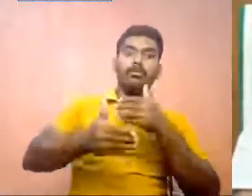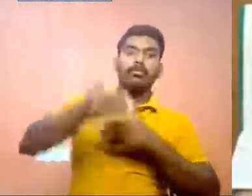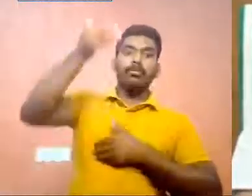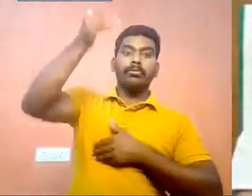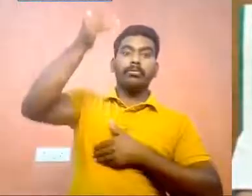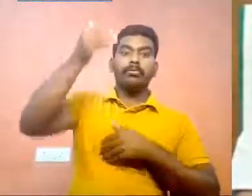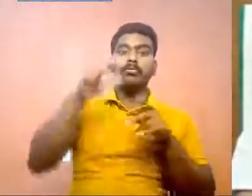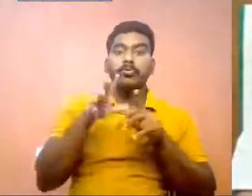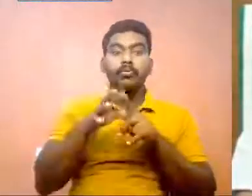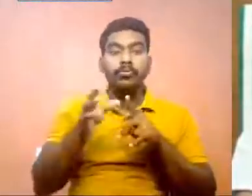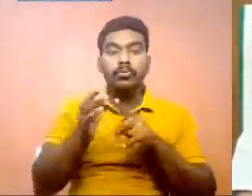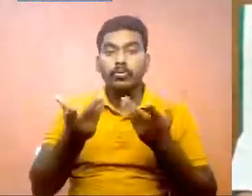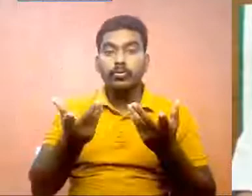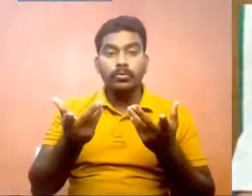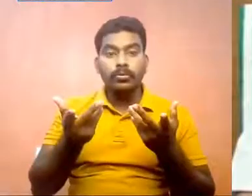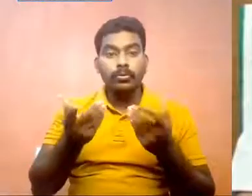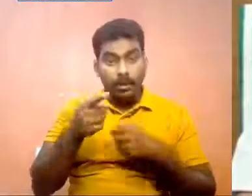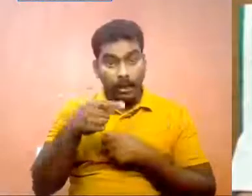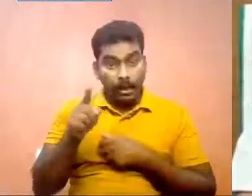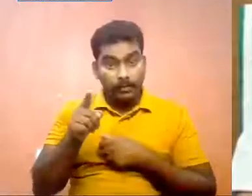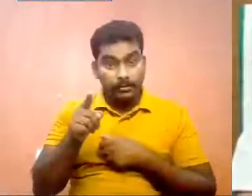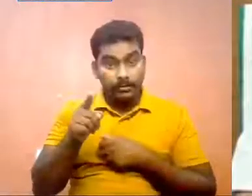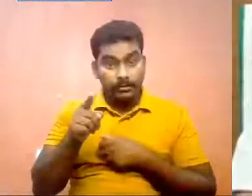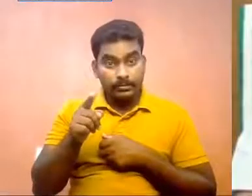എങ്ങനെ പ്രാവർത്തികമാക്കാനാവും?